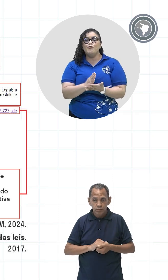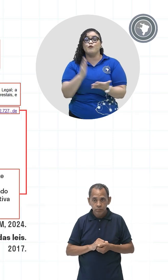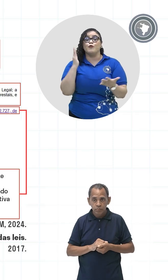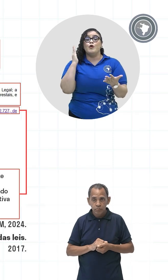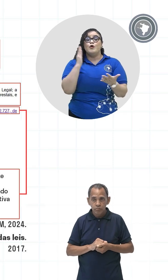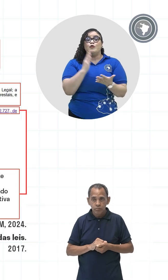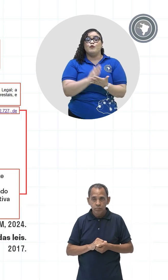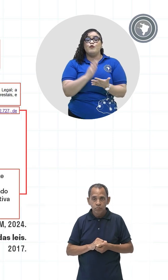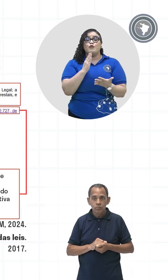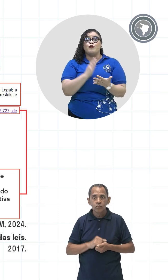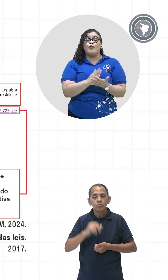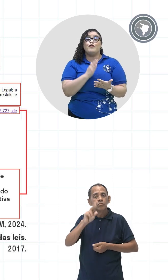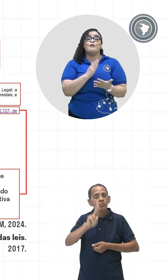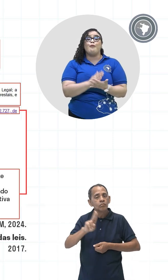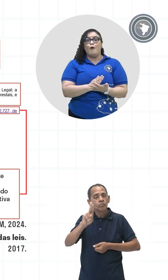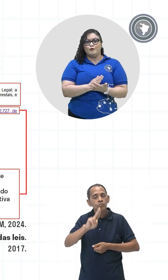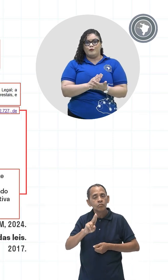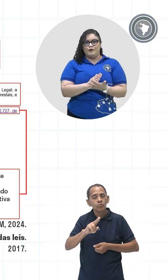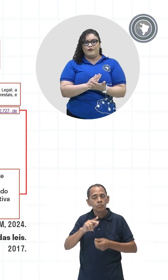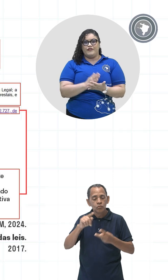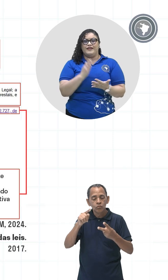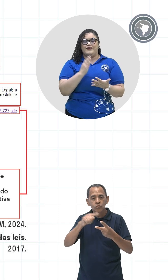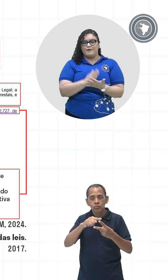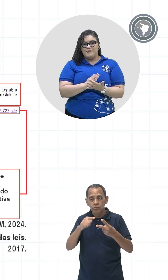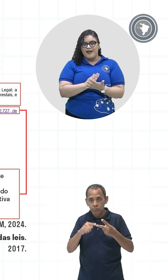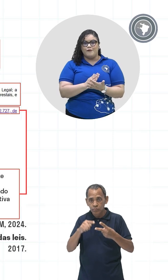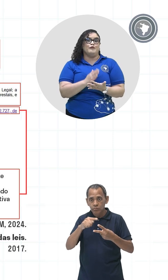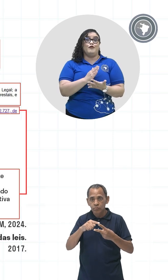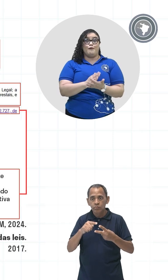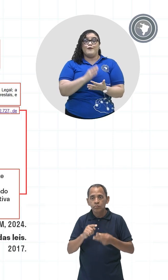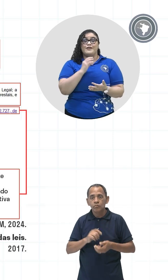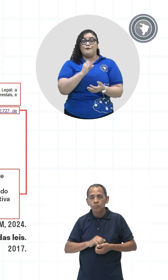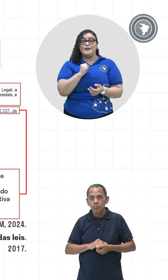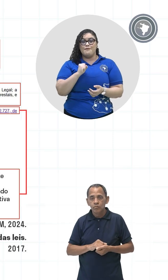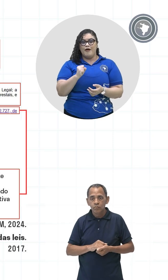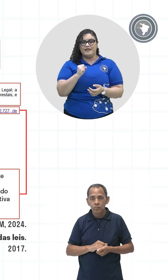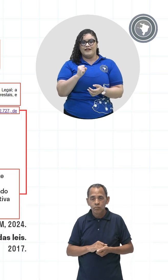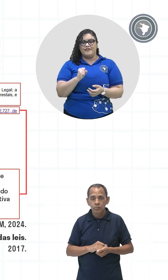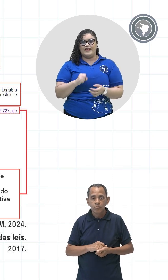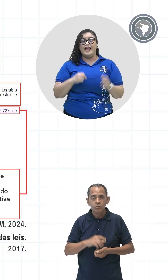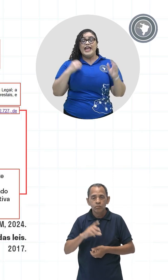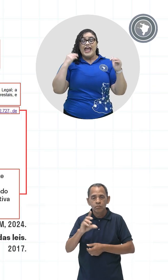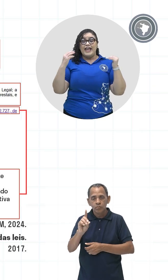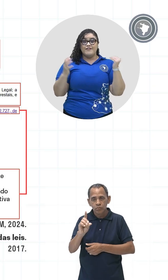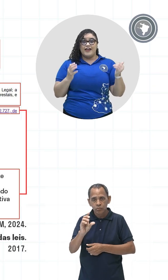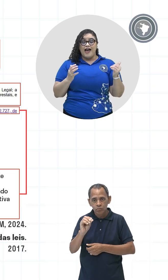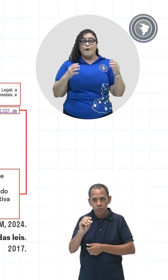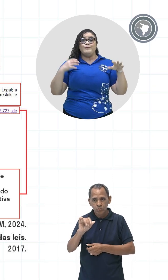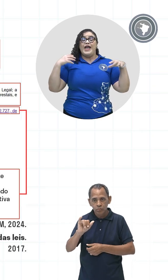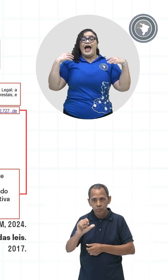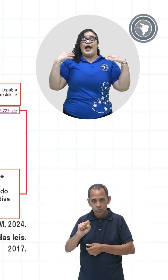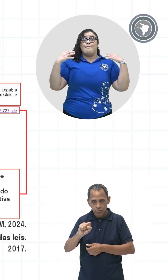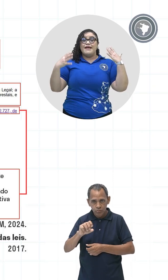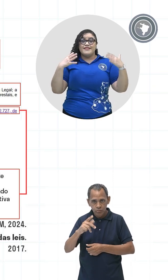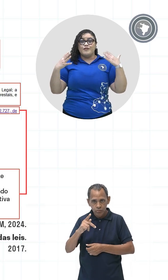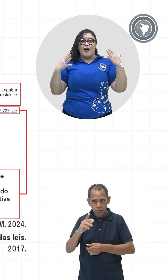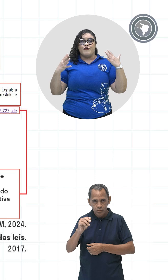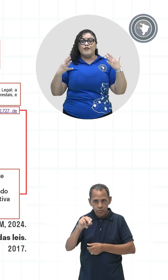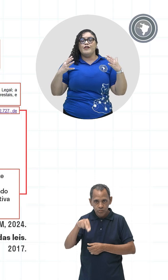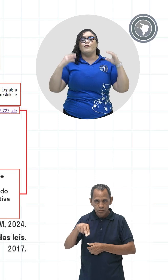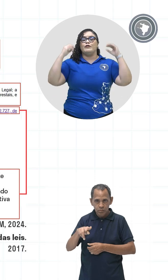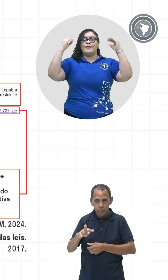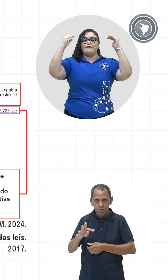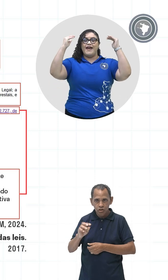é o uso dos 2 pontos. Isso mesmo, 2 pontos é muito importante, né? Em geral, a cabeça